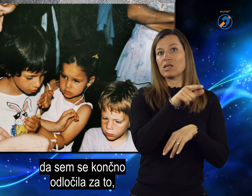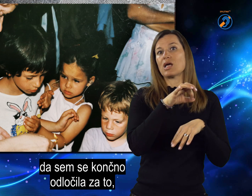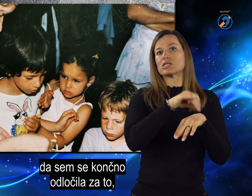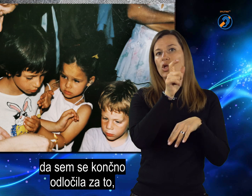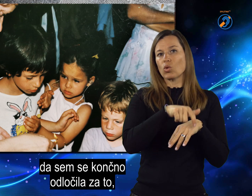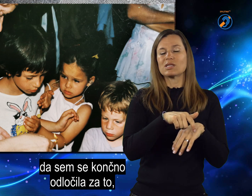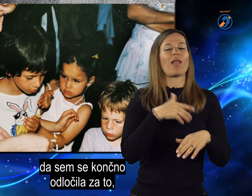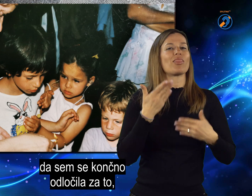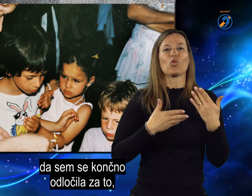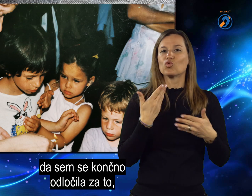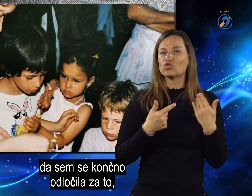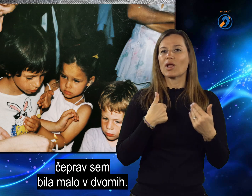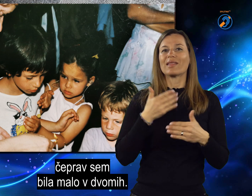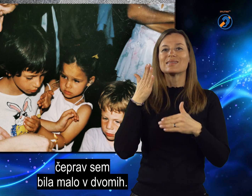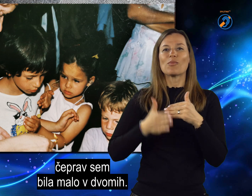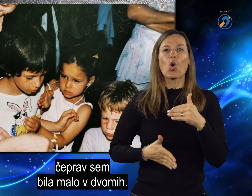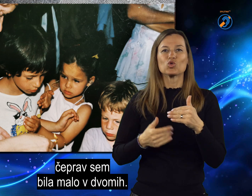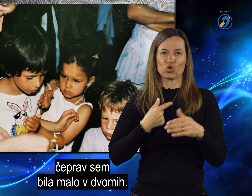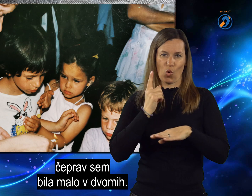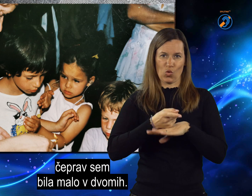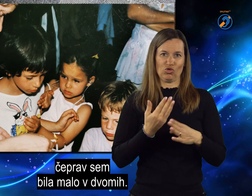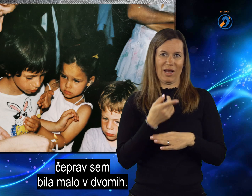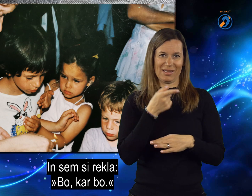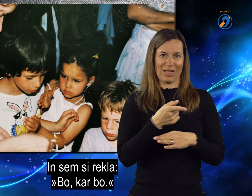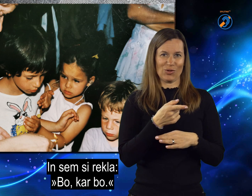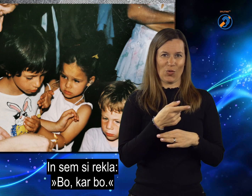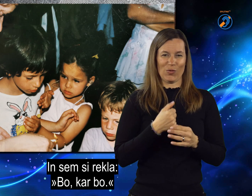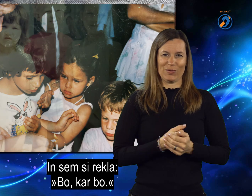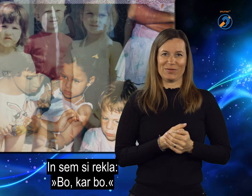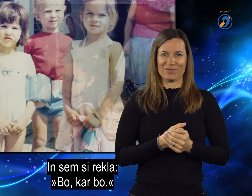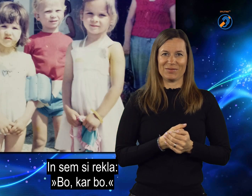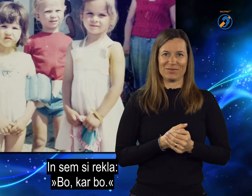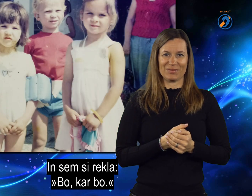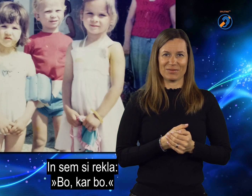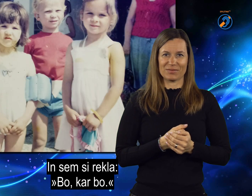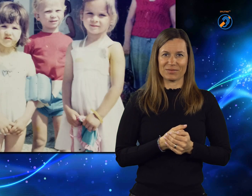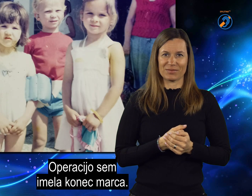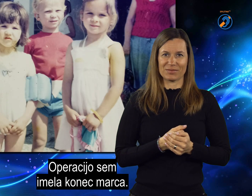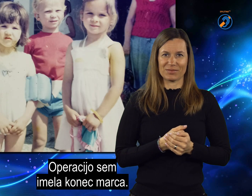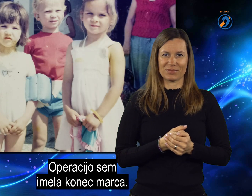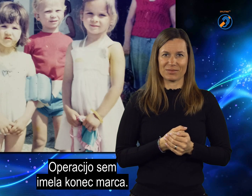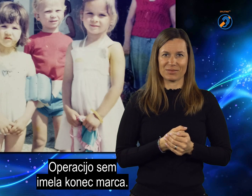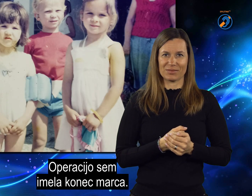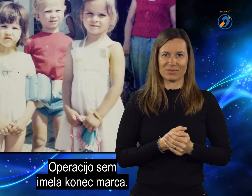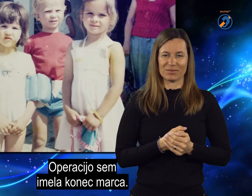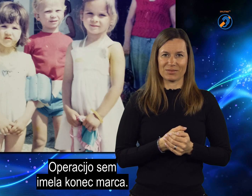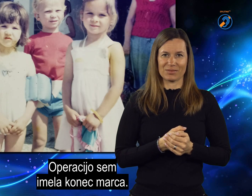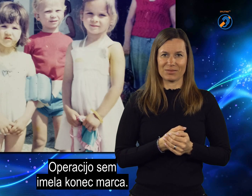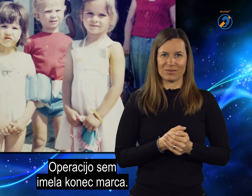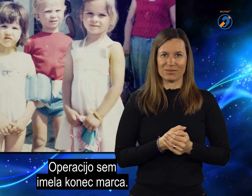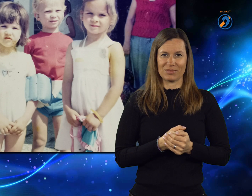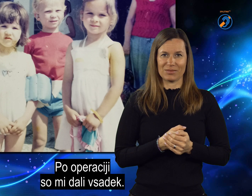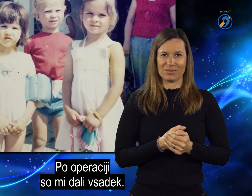se končno odločila za to, se pravi malo dvomih, tako pokraj bo. Operacijo sem imela konec